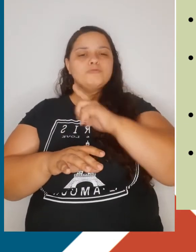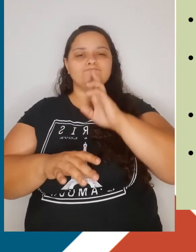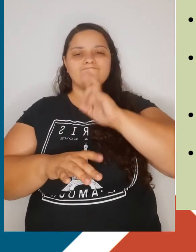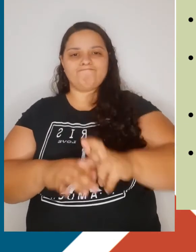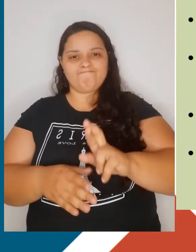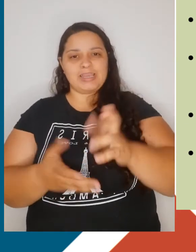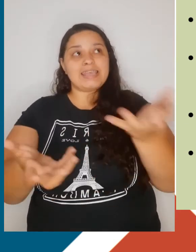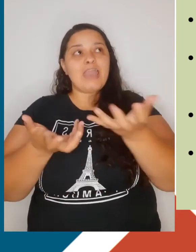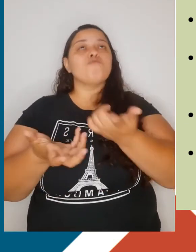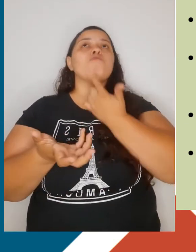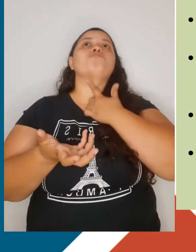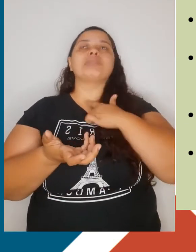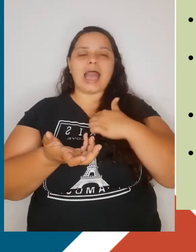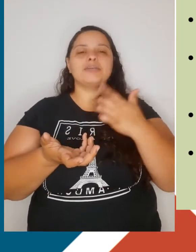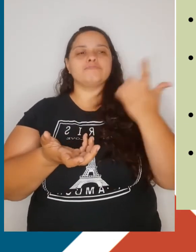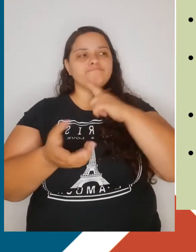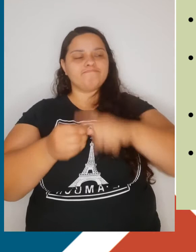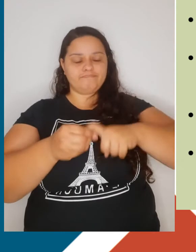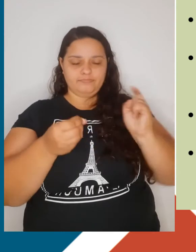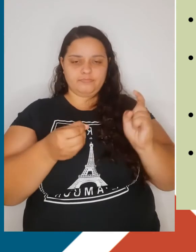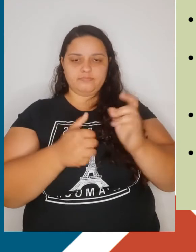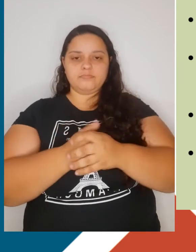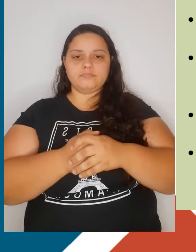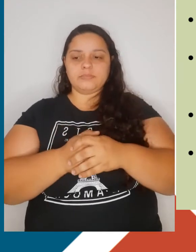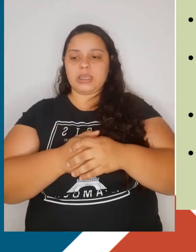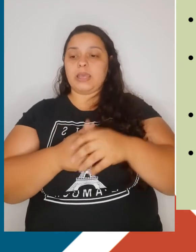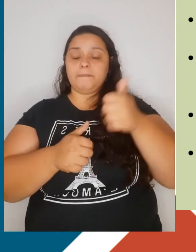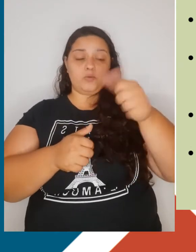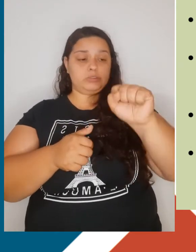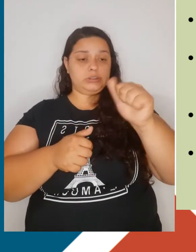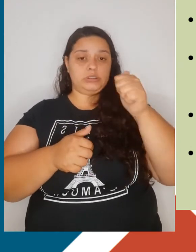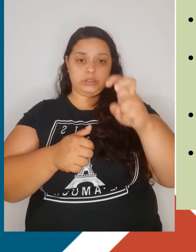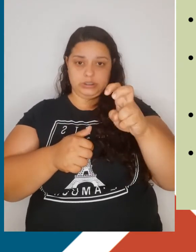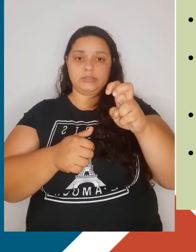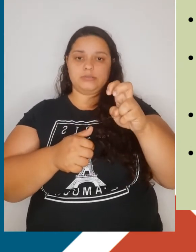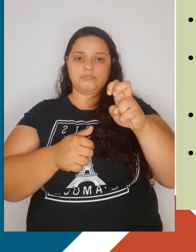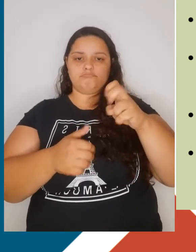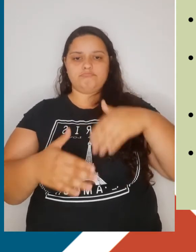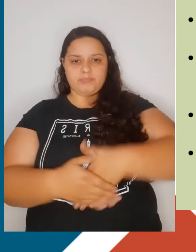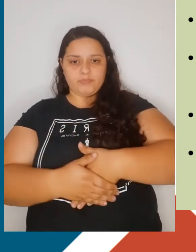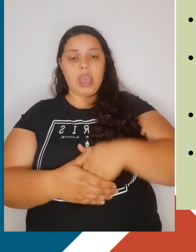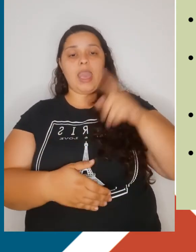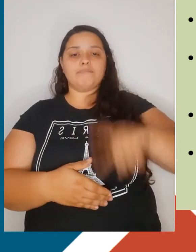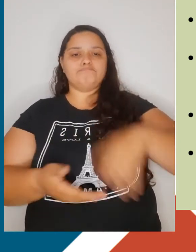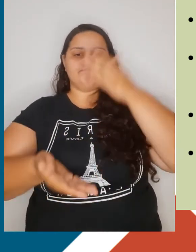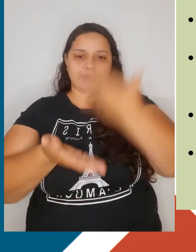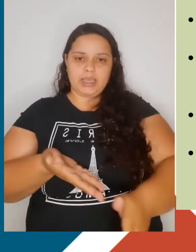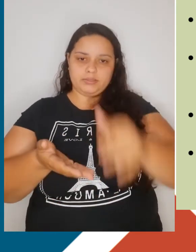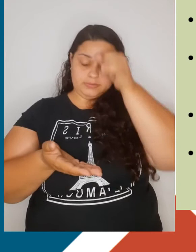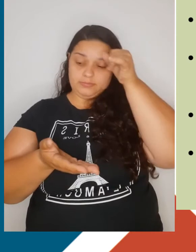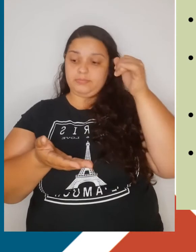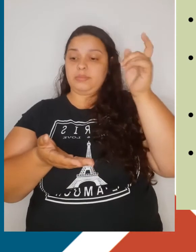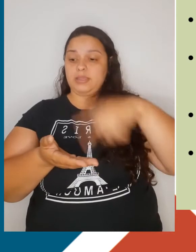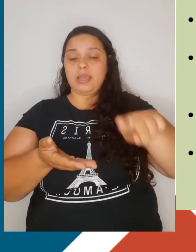ainda o resultado esperado, né, os resultados de emancipação esperados. Em 1815, Napoleão Bonaparte